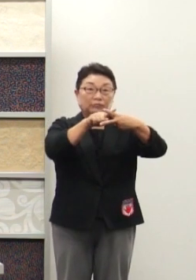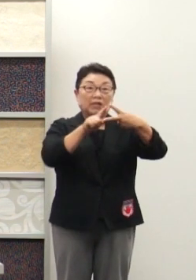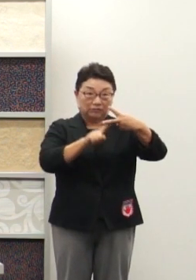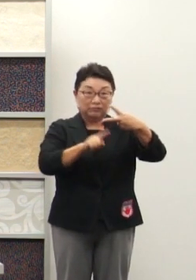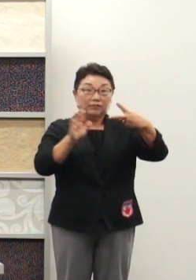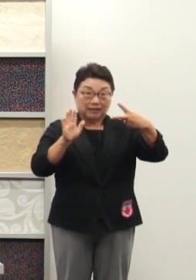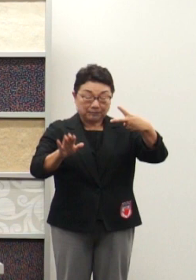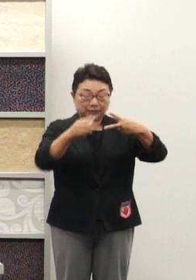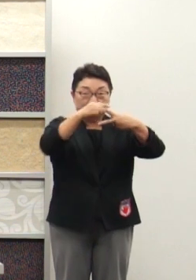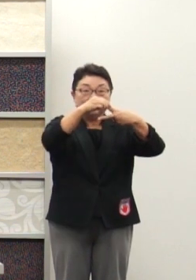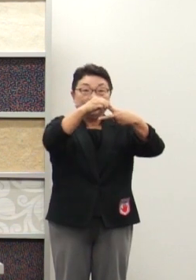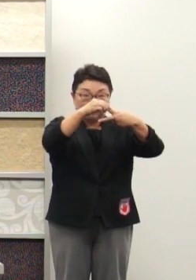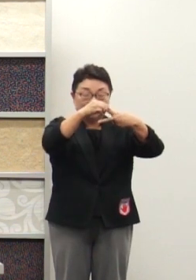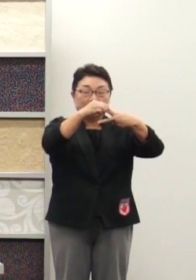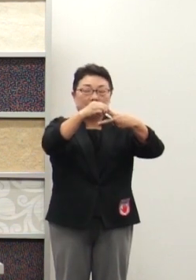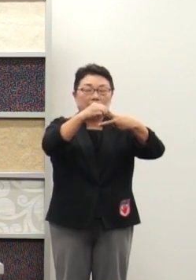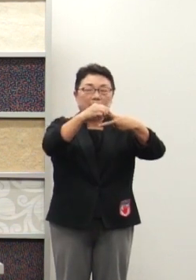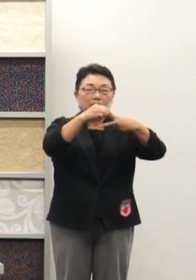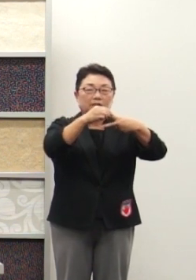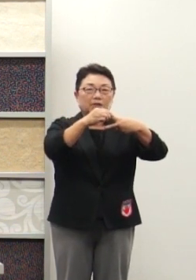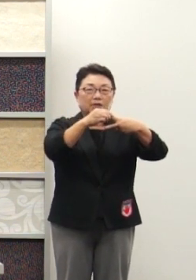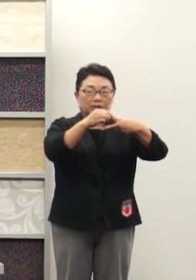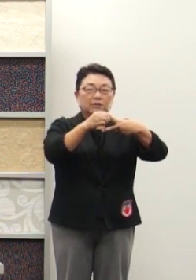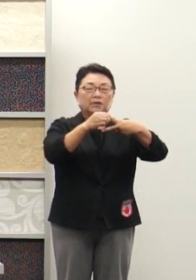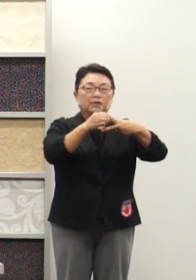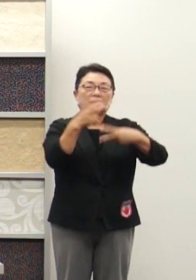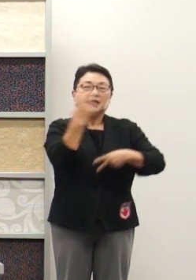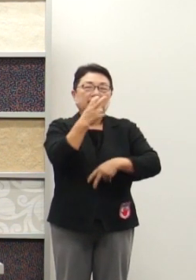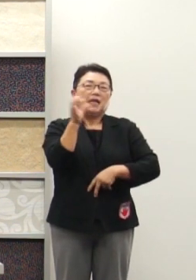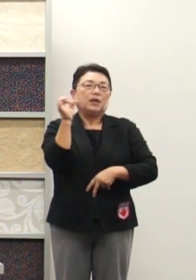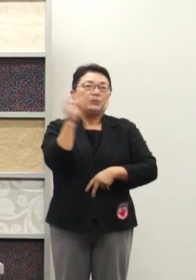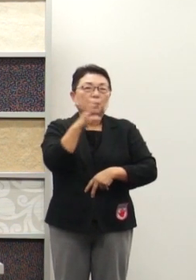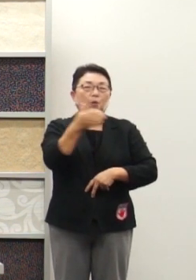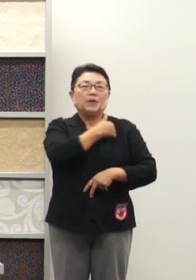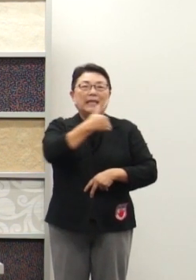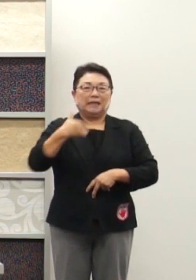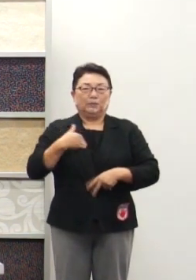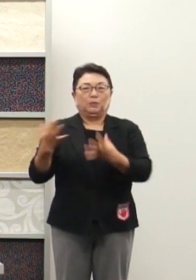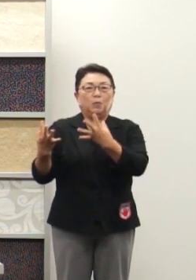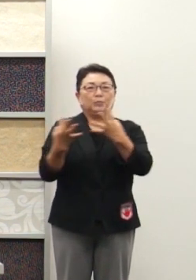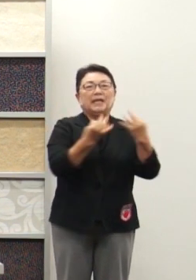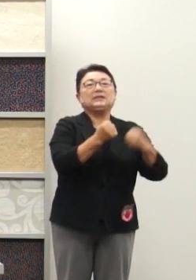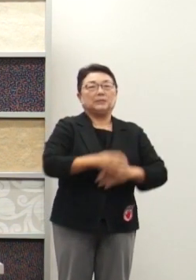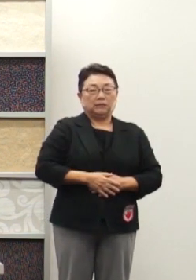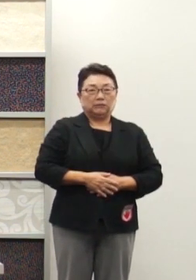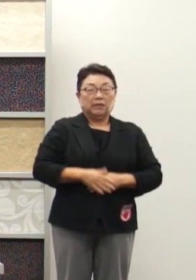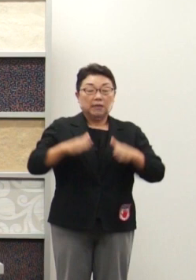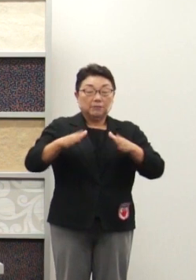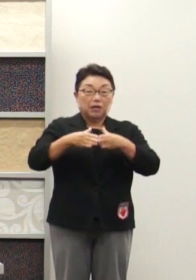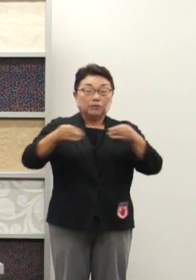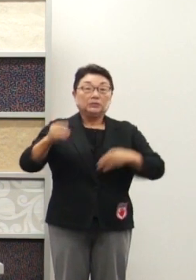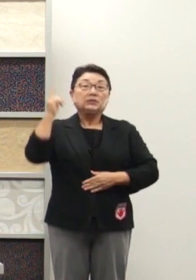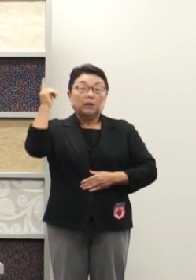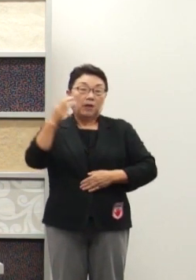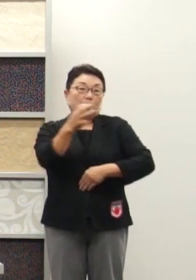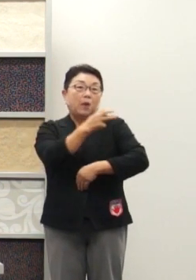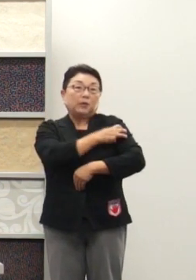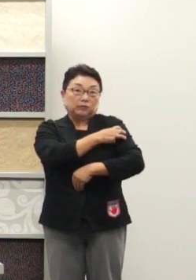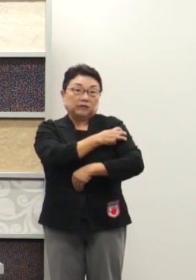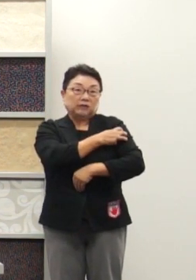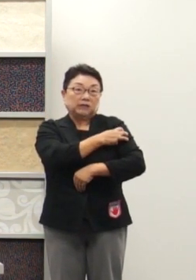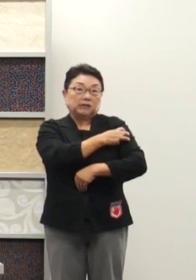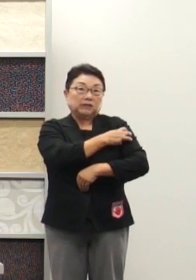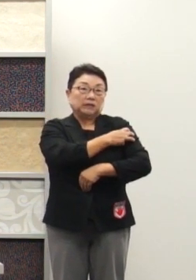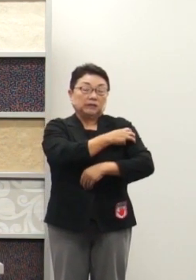。1点目ですが、無料で受けられる検査の拡充です。現在国においてはワクチン接種あるい